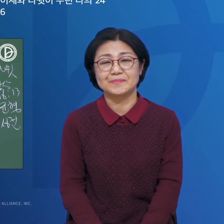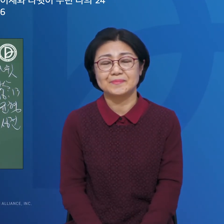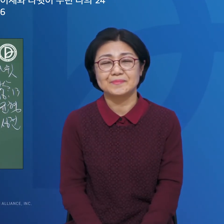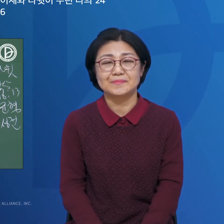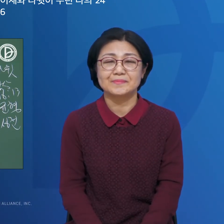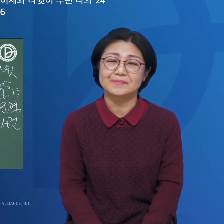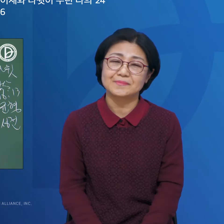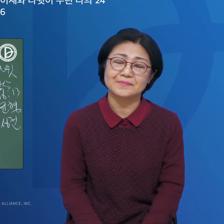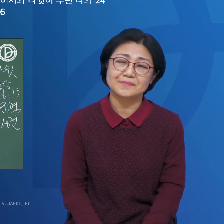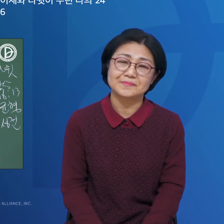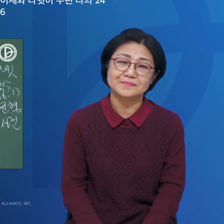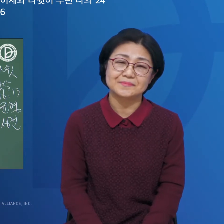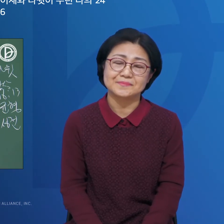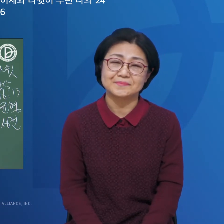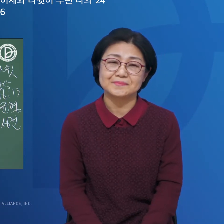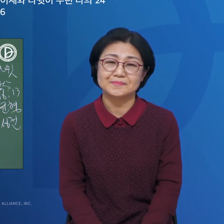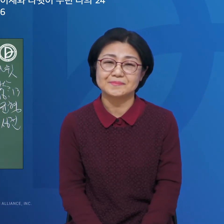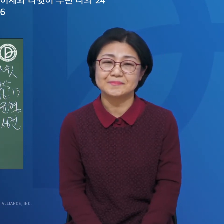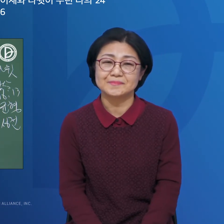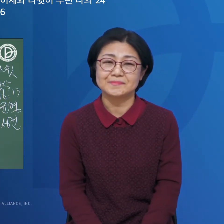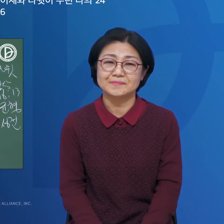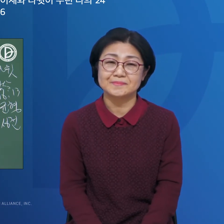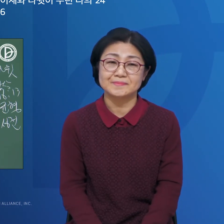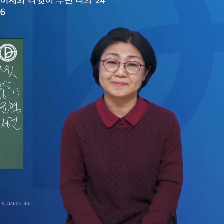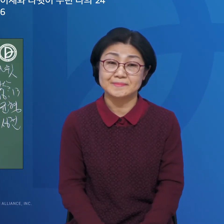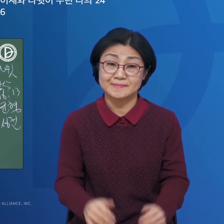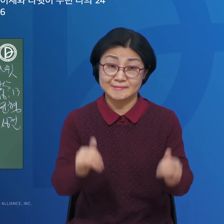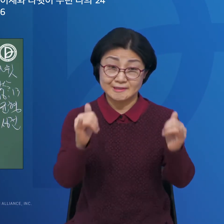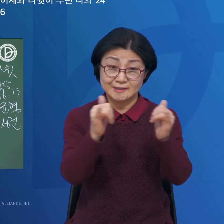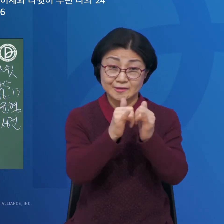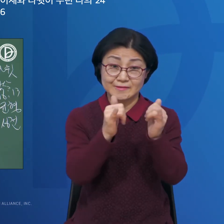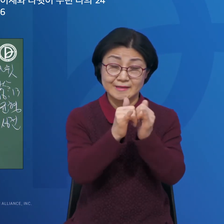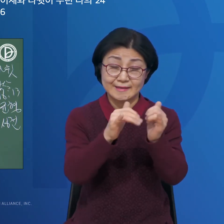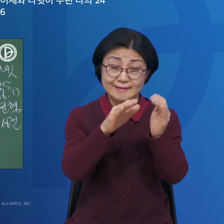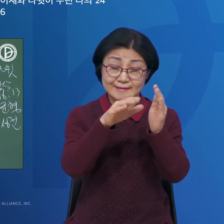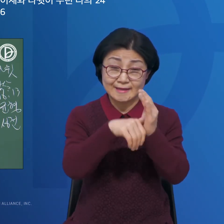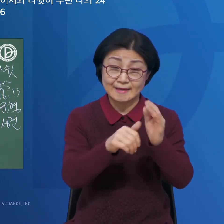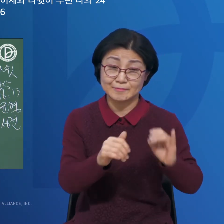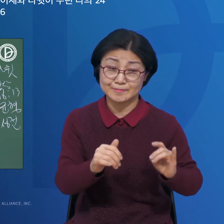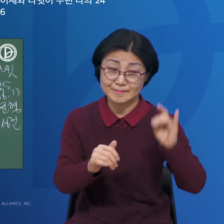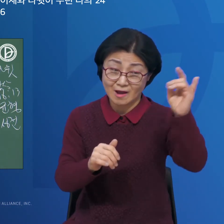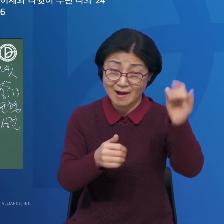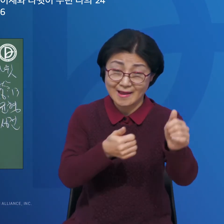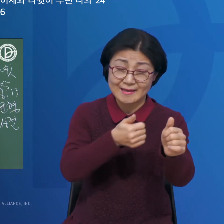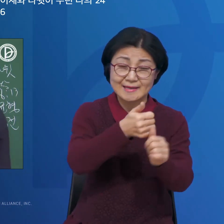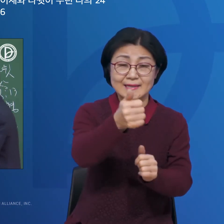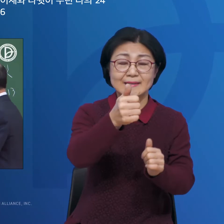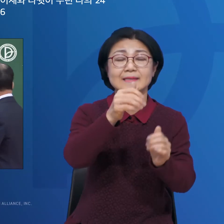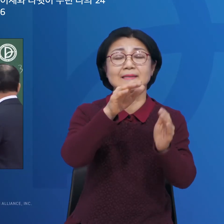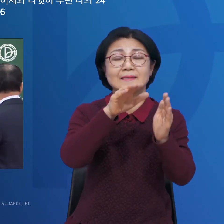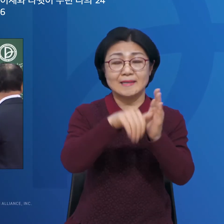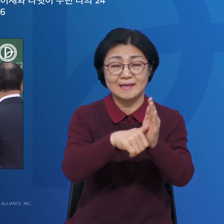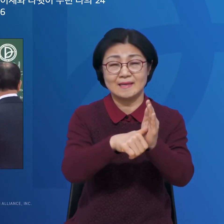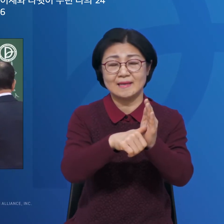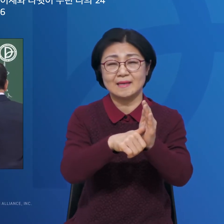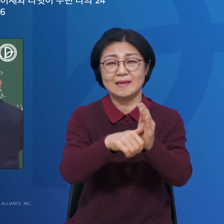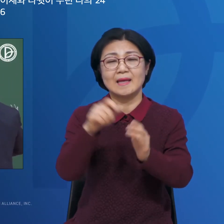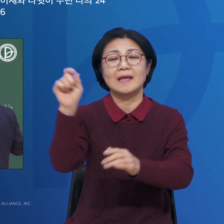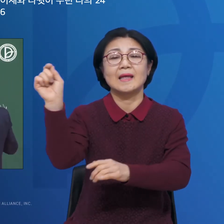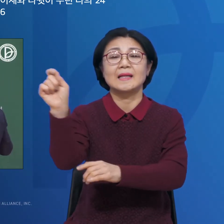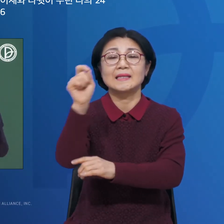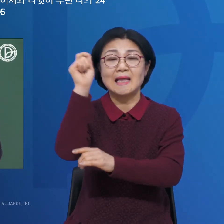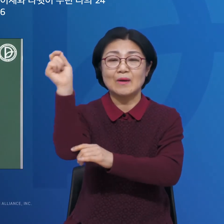then what else? 전쟁터에서 골리앗을 꺾을 때도 그랬고 언제든지 이 다윗은요